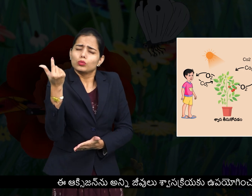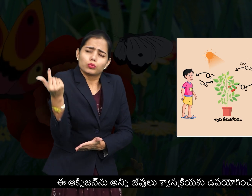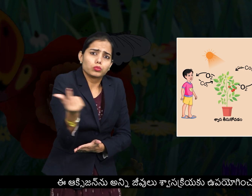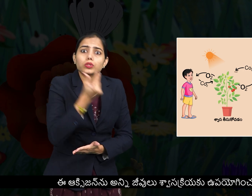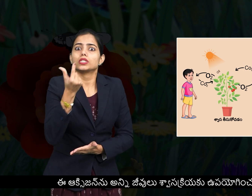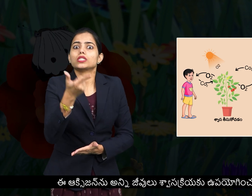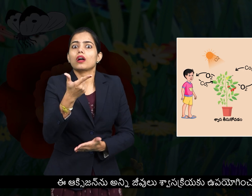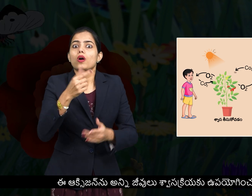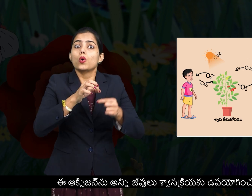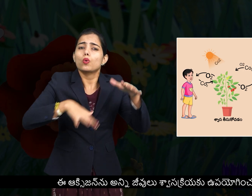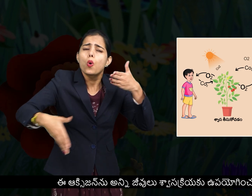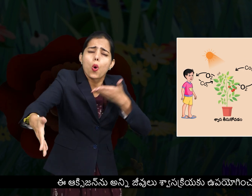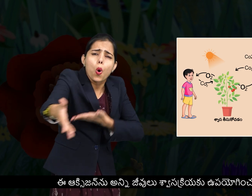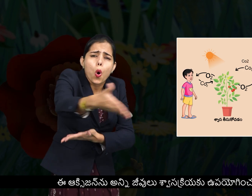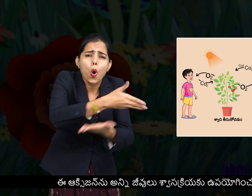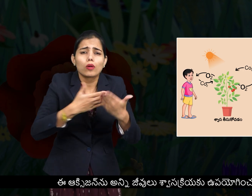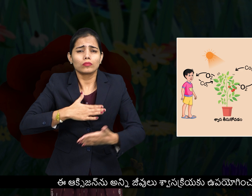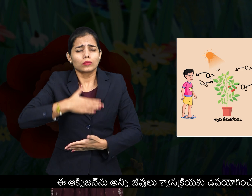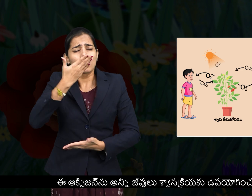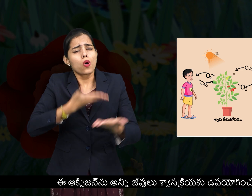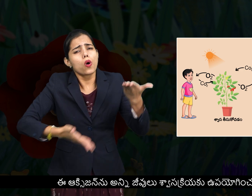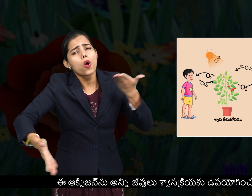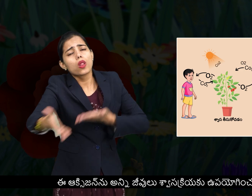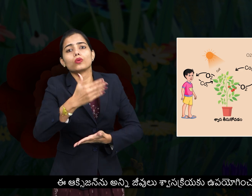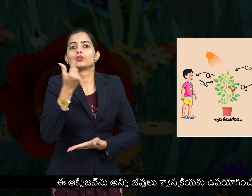జీవులు శ్వాసక్రియకు ఉపయోగించుకుంటాయి.